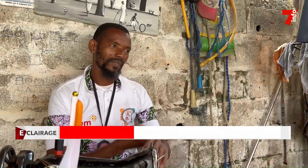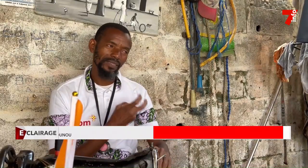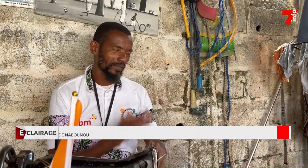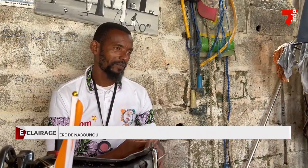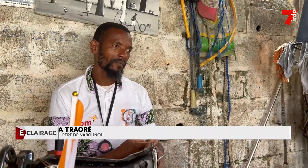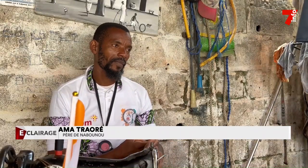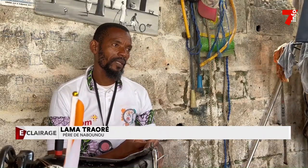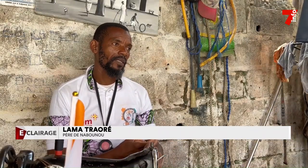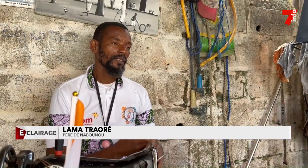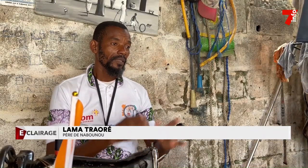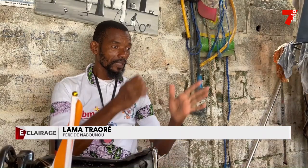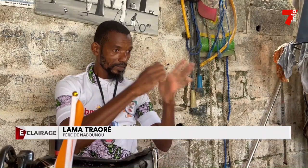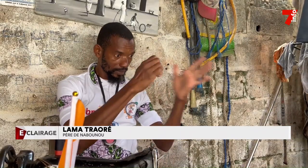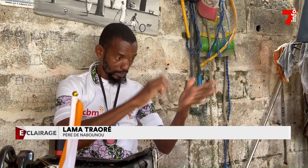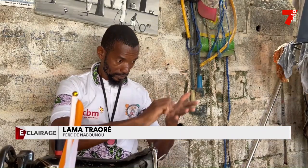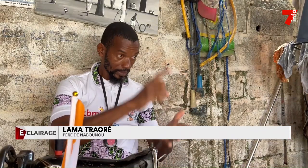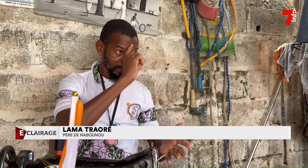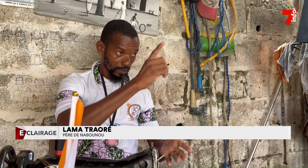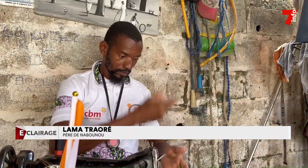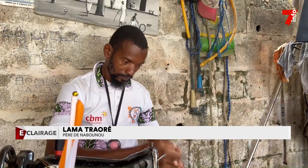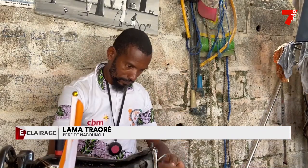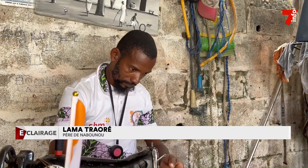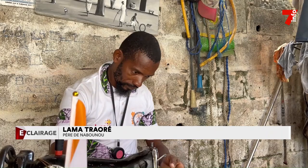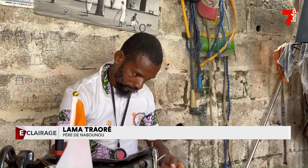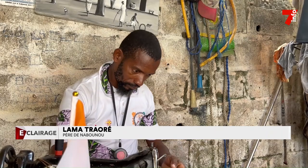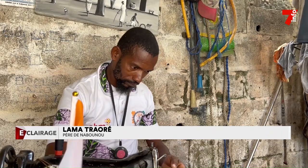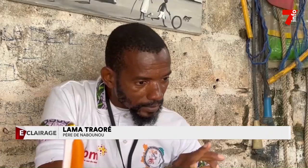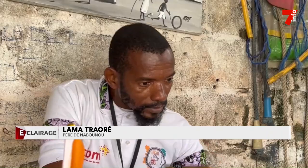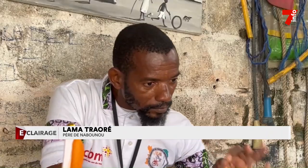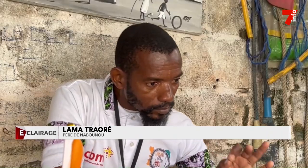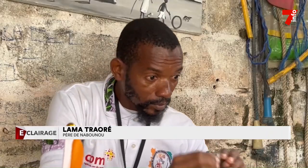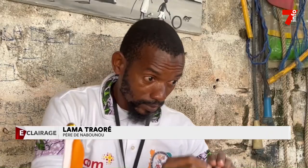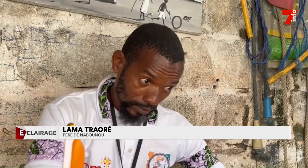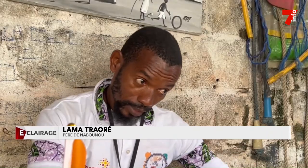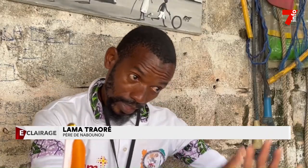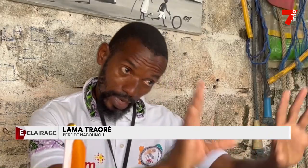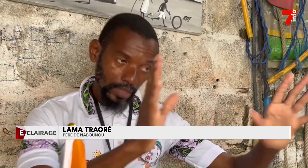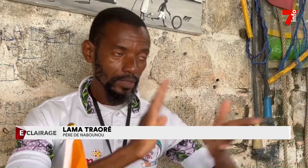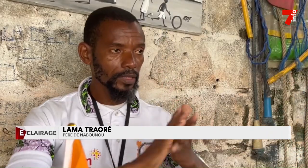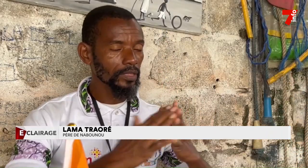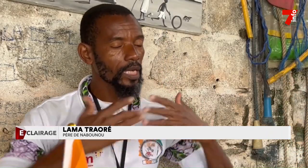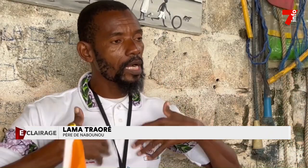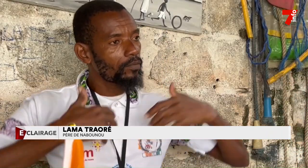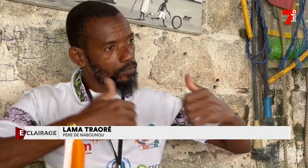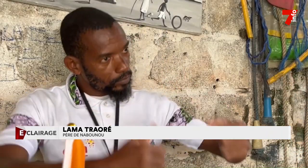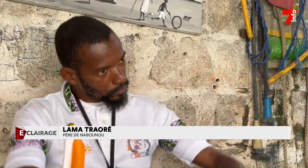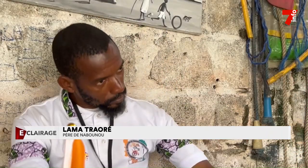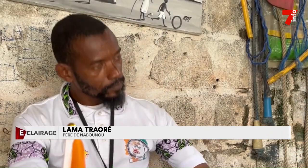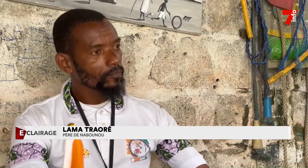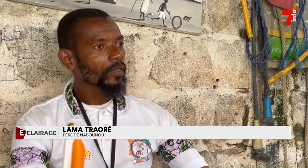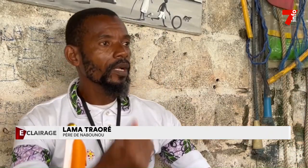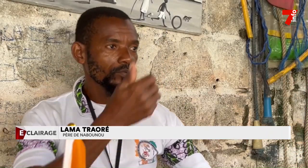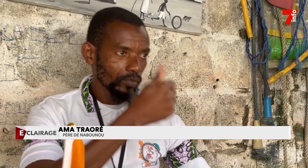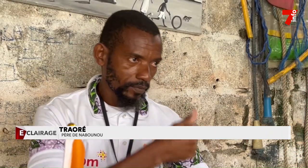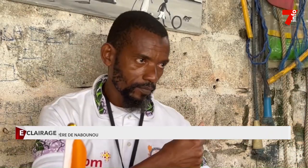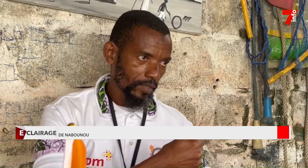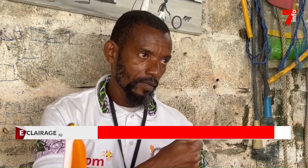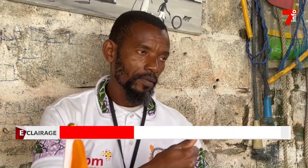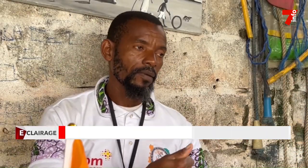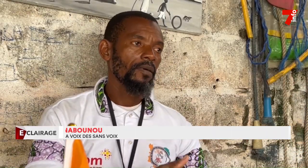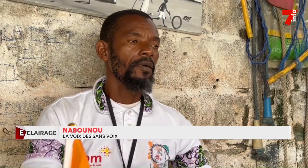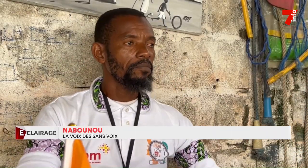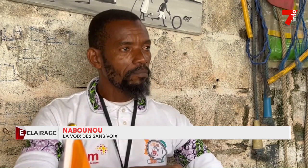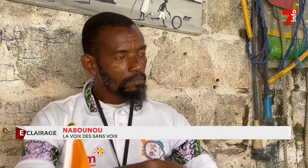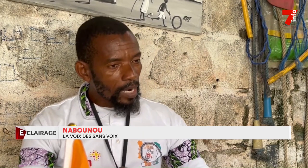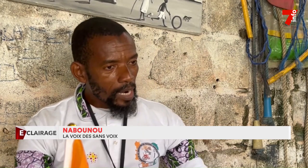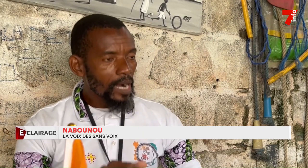Nous, les personnes sourds, on est mis de côté. Ça fait qu'on n'a pas accès à beaucoup d'endroits. Par rapport à ce que nous, va dire le mal qu'on a, que le médecin peut dire, peut